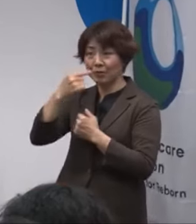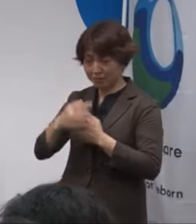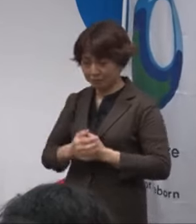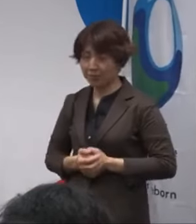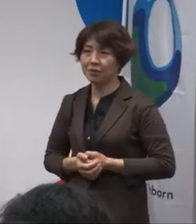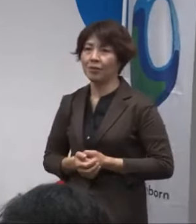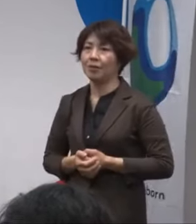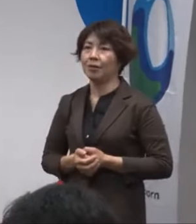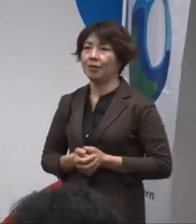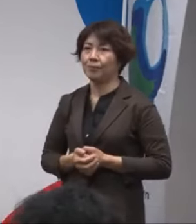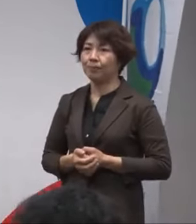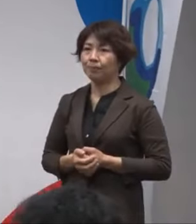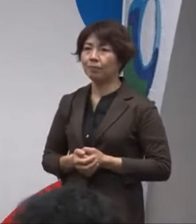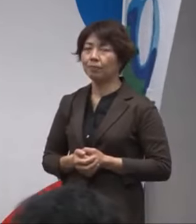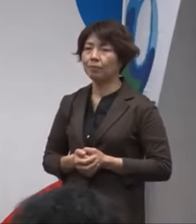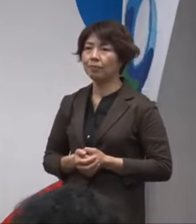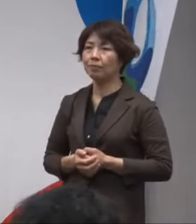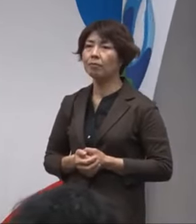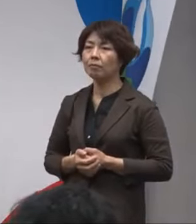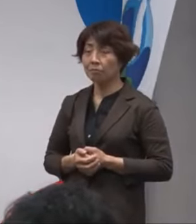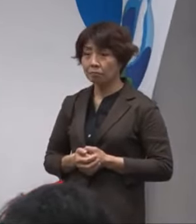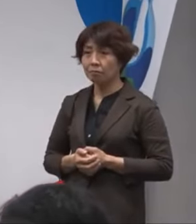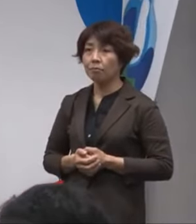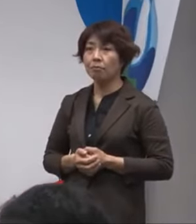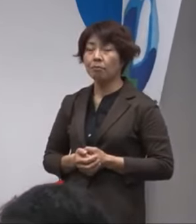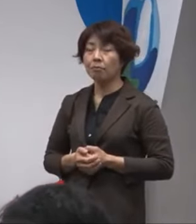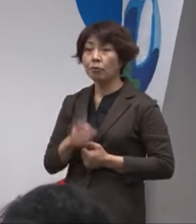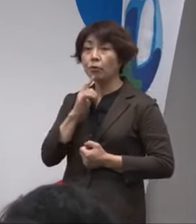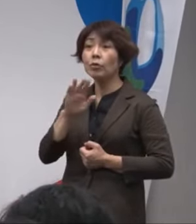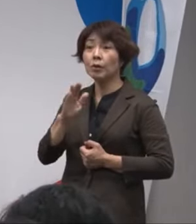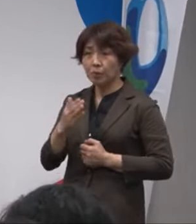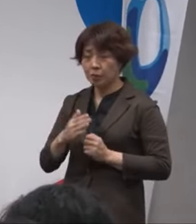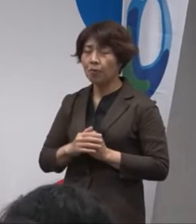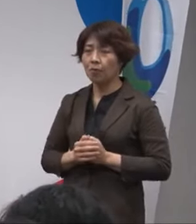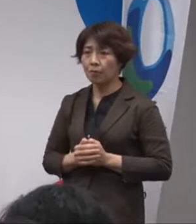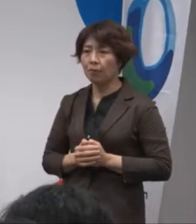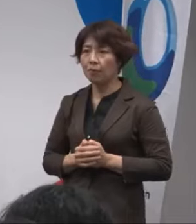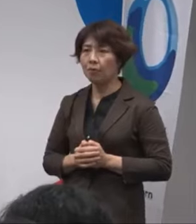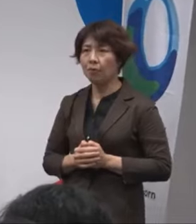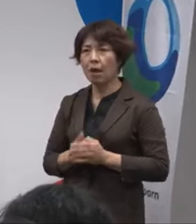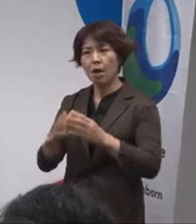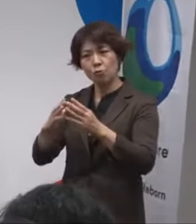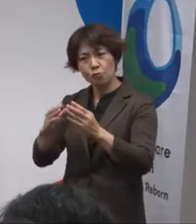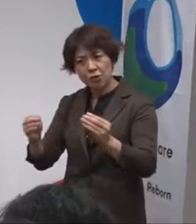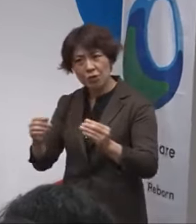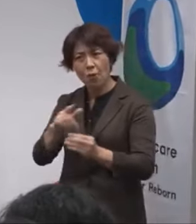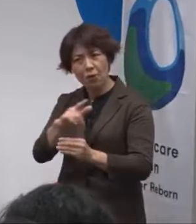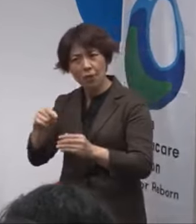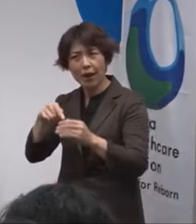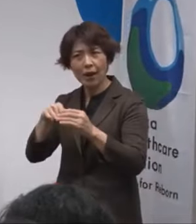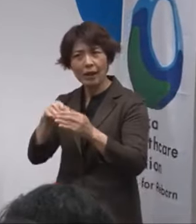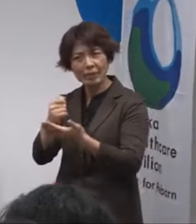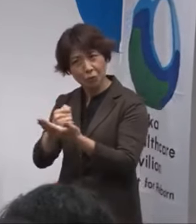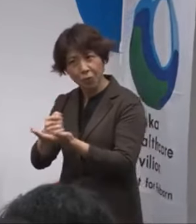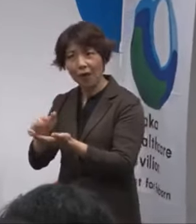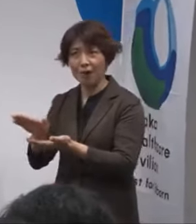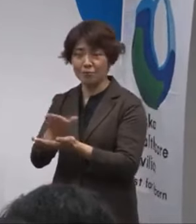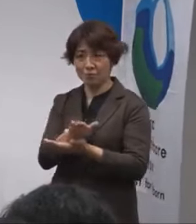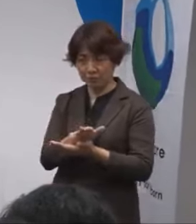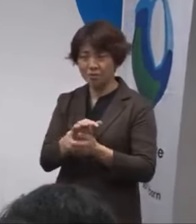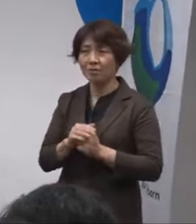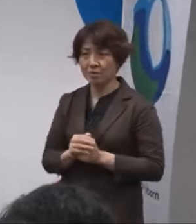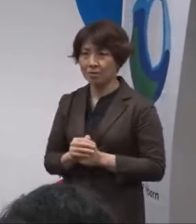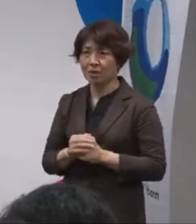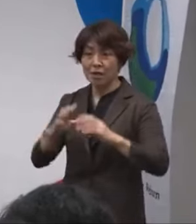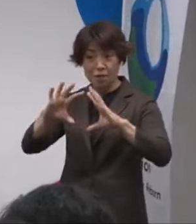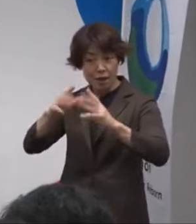。なのでただ、そうは言ってもなかなかそのお国の事情というのもあってですね、世